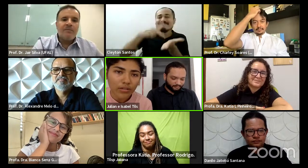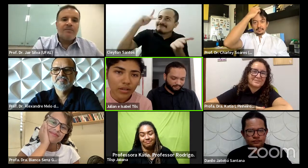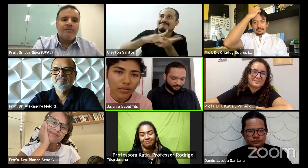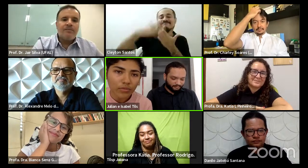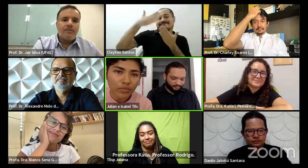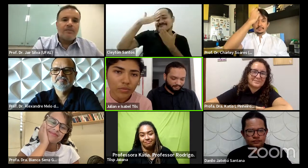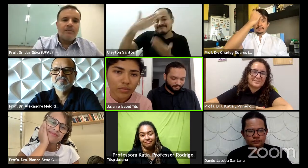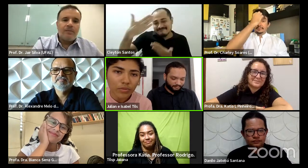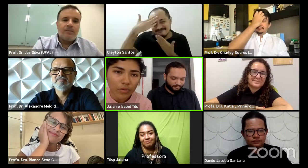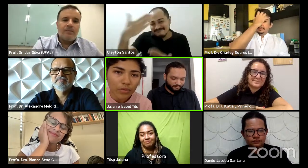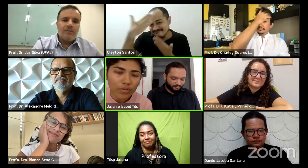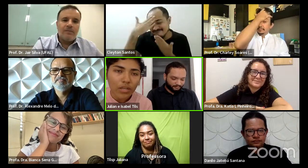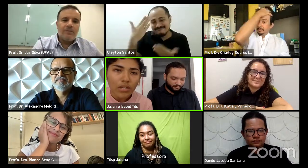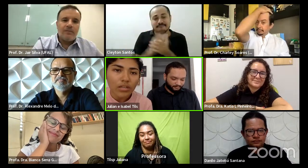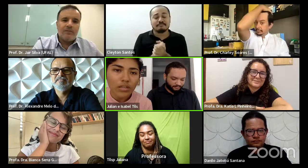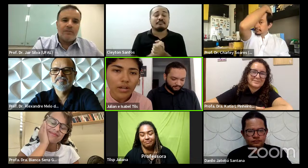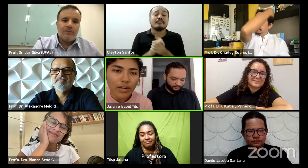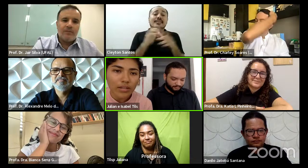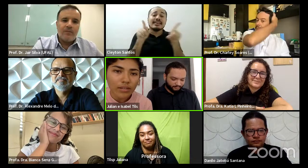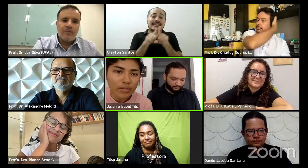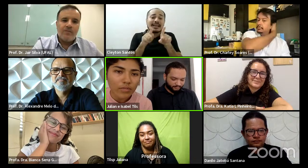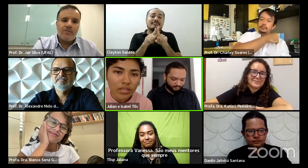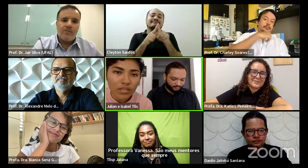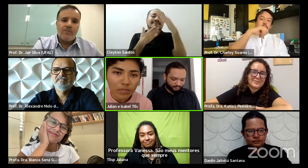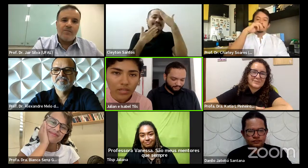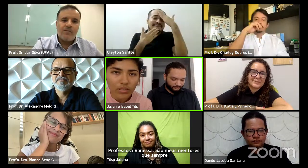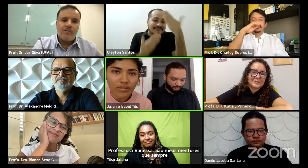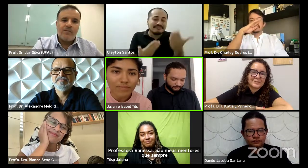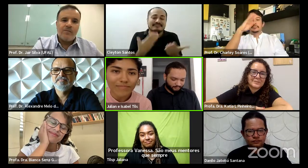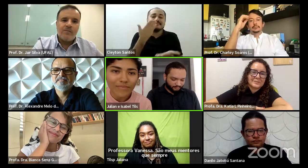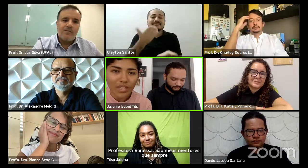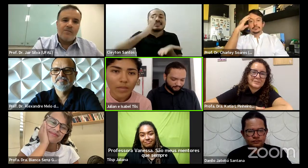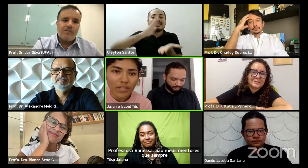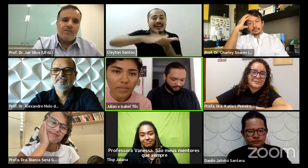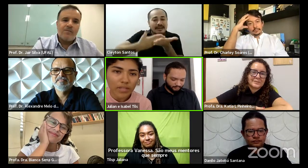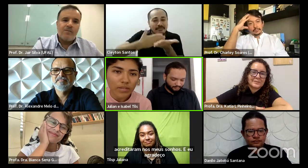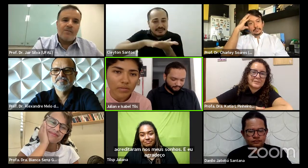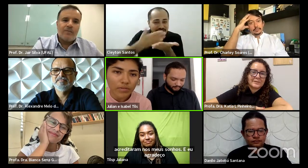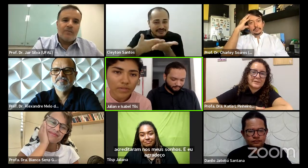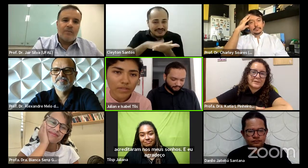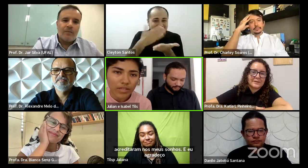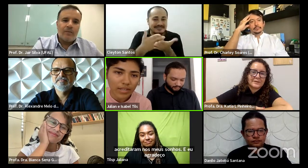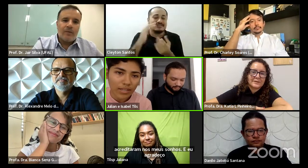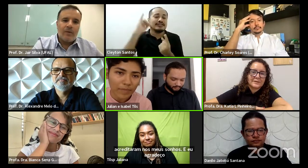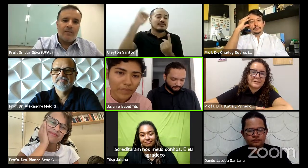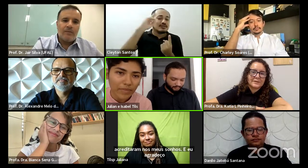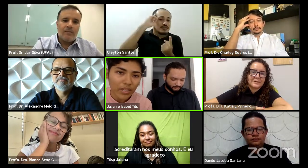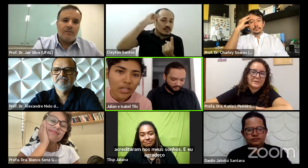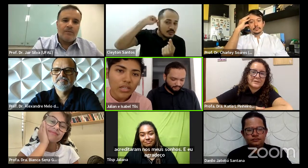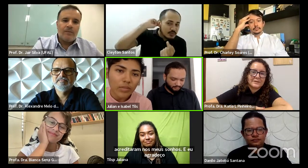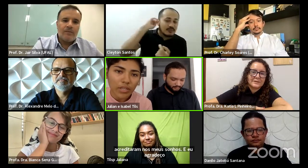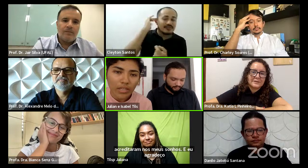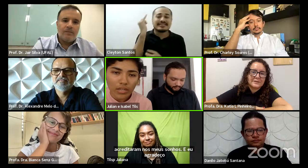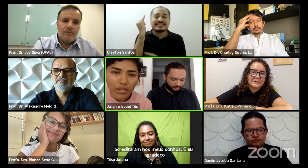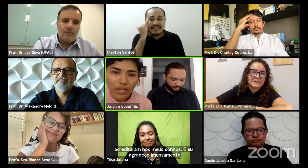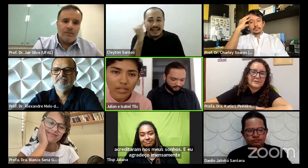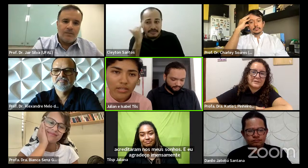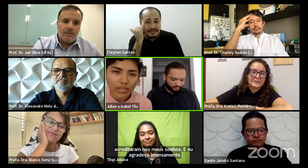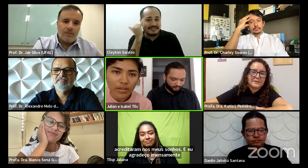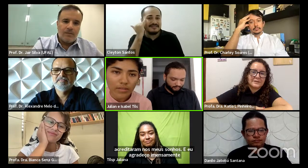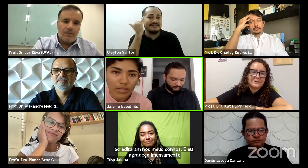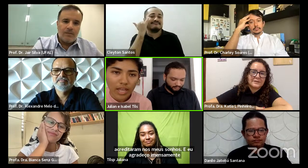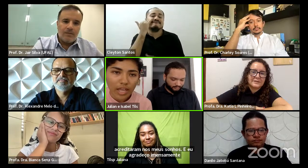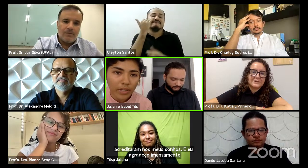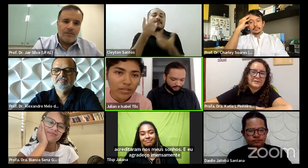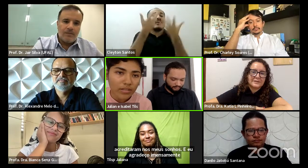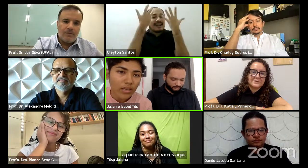sempre acreditaram nos meus sonhos e eu agradeço imensamente a participação de vocês aqui. Também queria